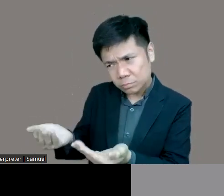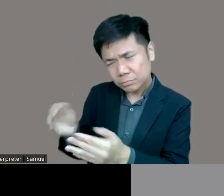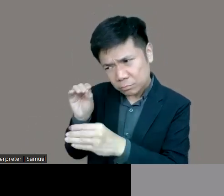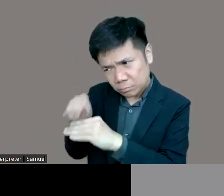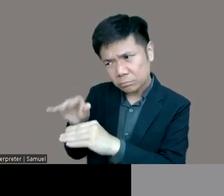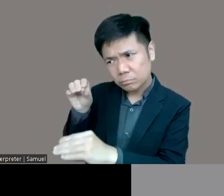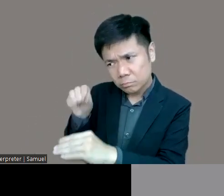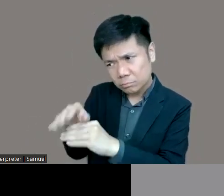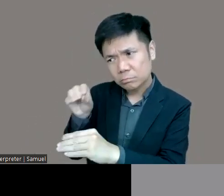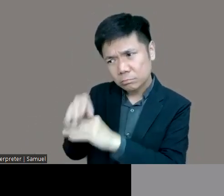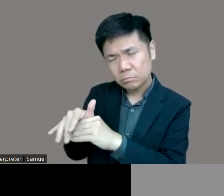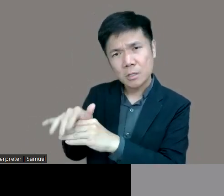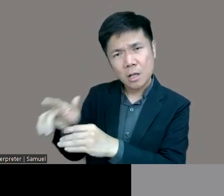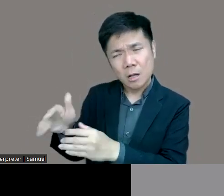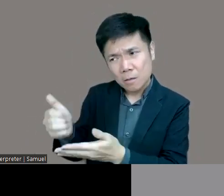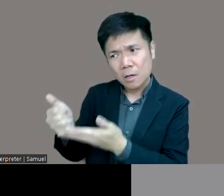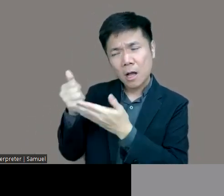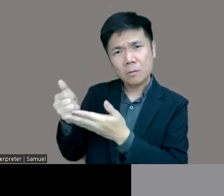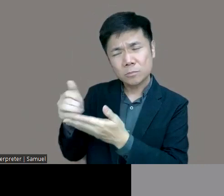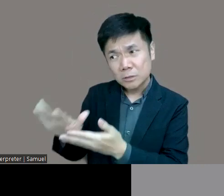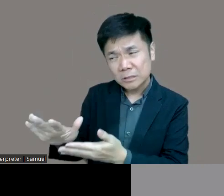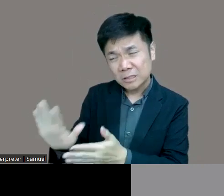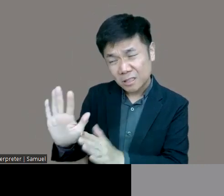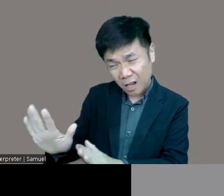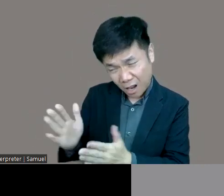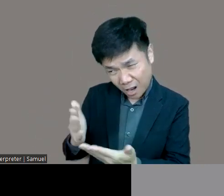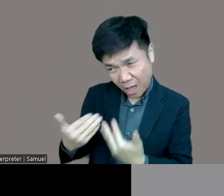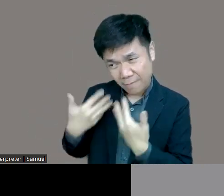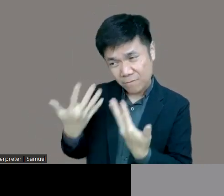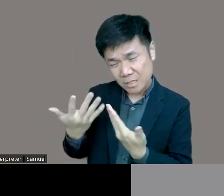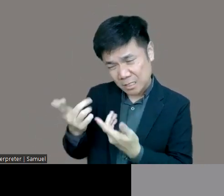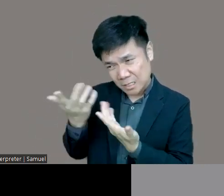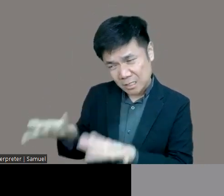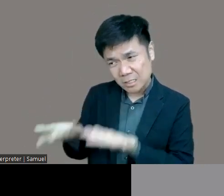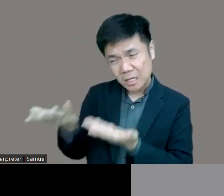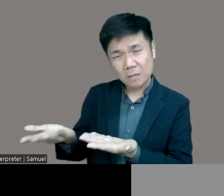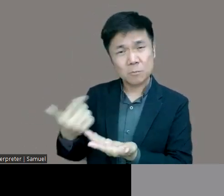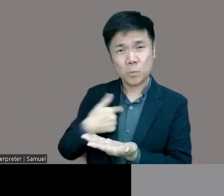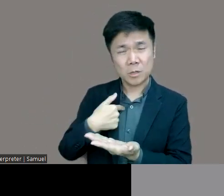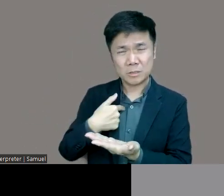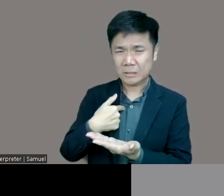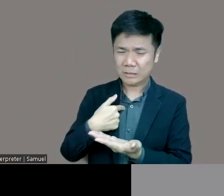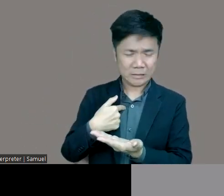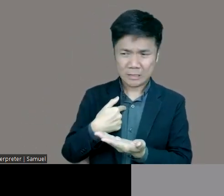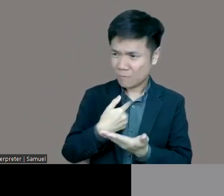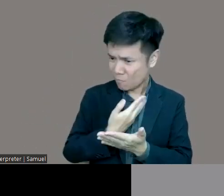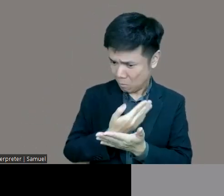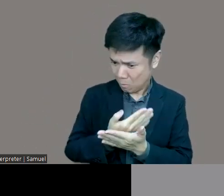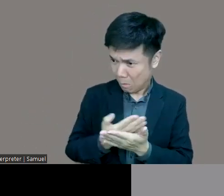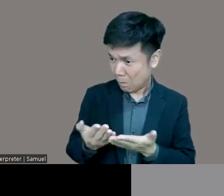leur traumatisme et de les faire revenir à la vie normale, mais nous avons des